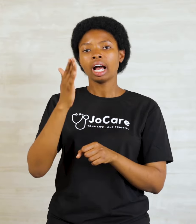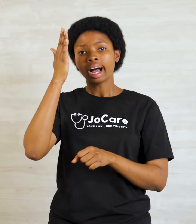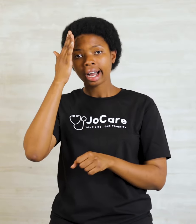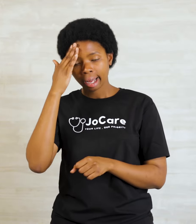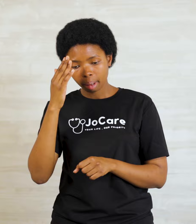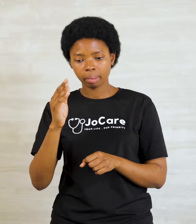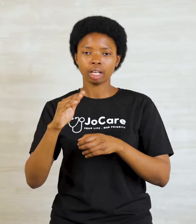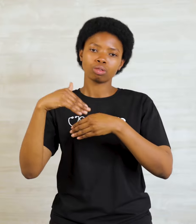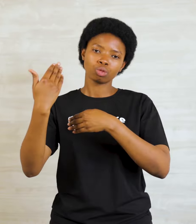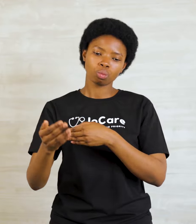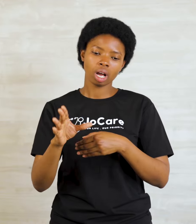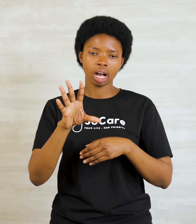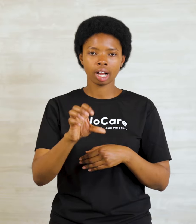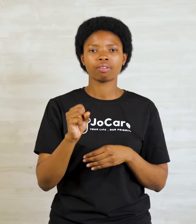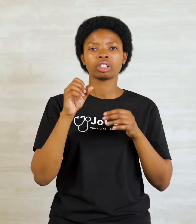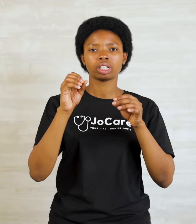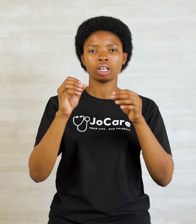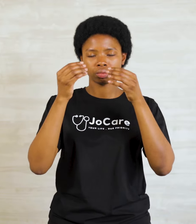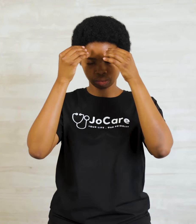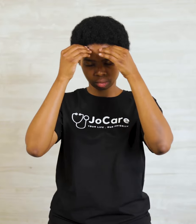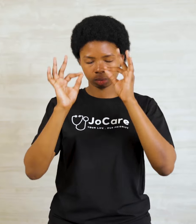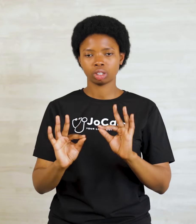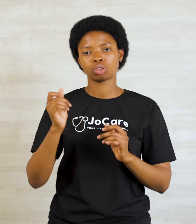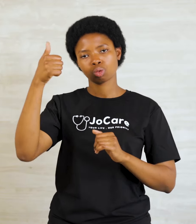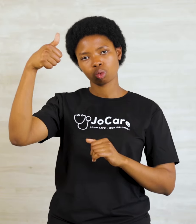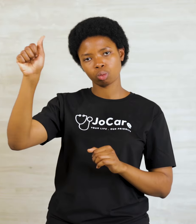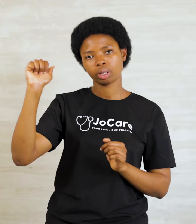akifatira umwanzuro negereza ku musozo